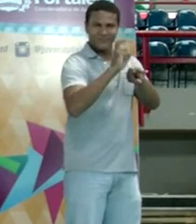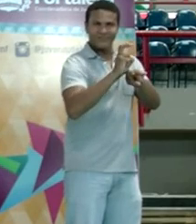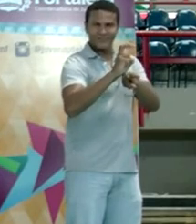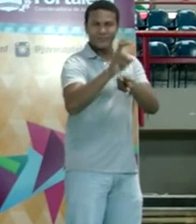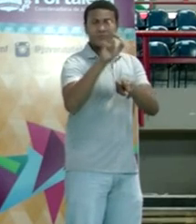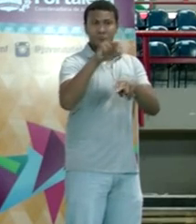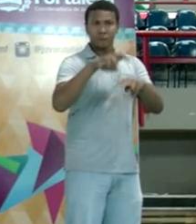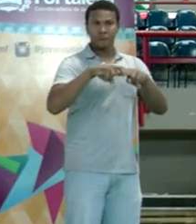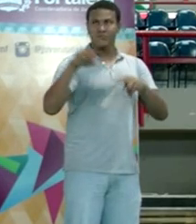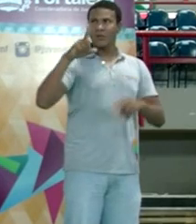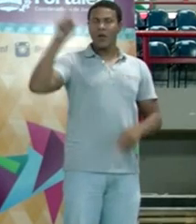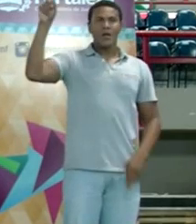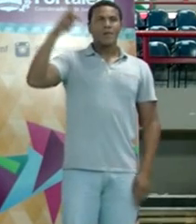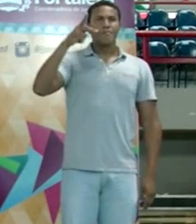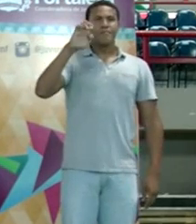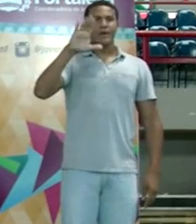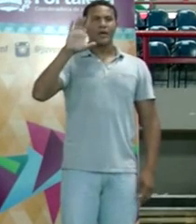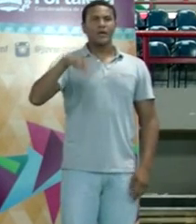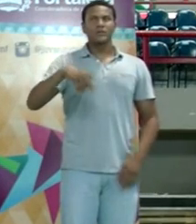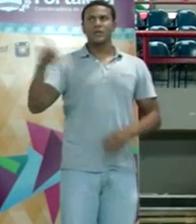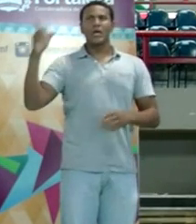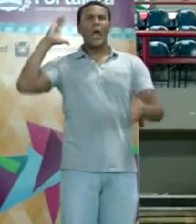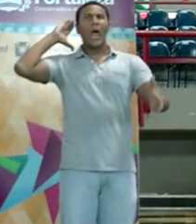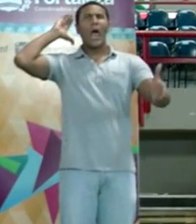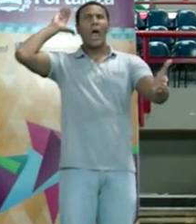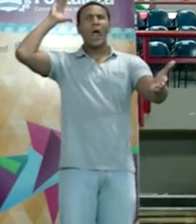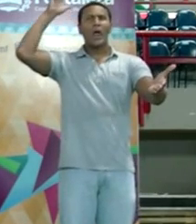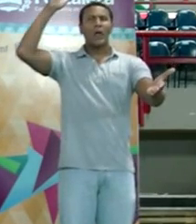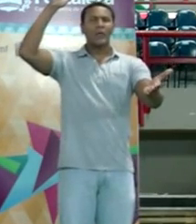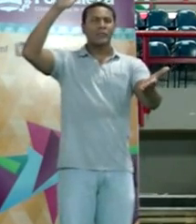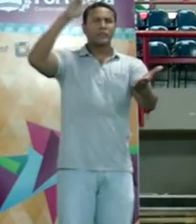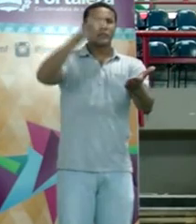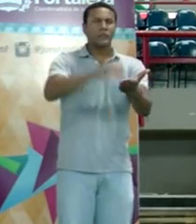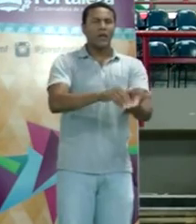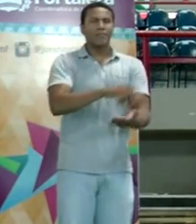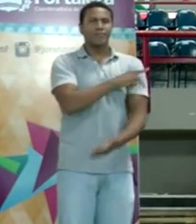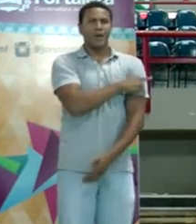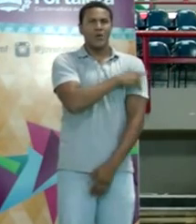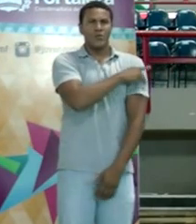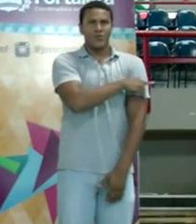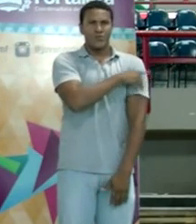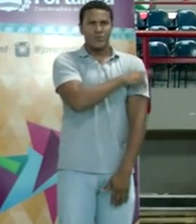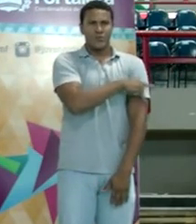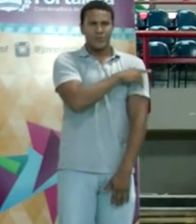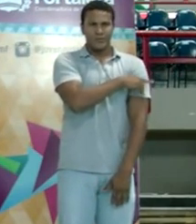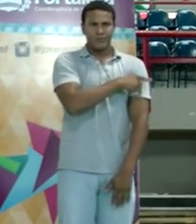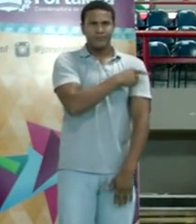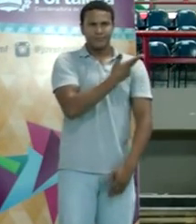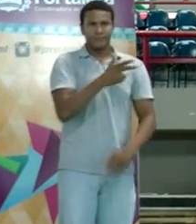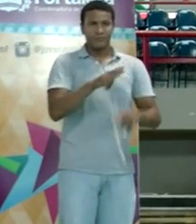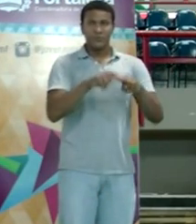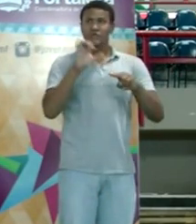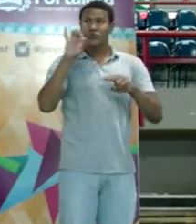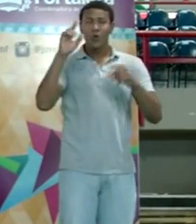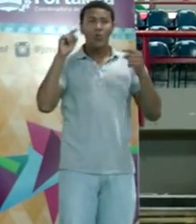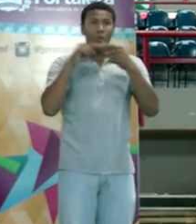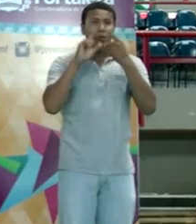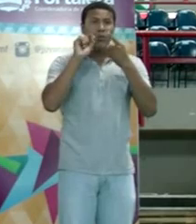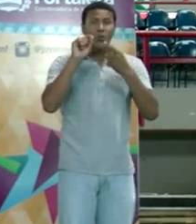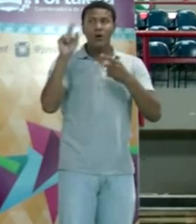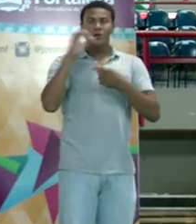bater nas áreas do Cerrado do Piauí. Tudo para transportar grãos e minérios para esses